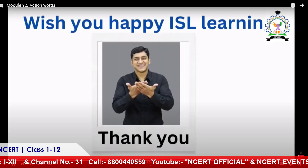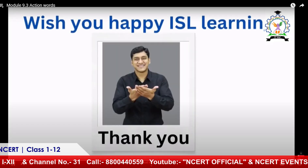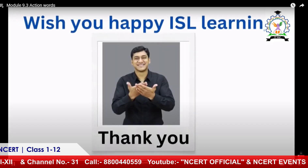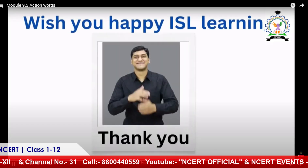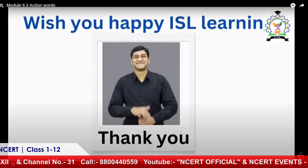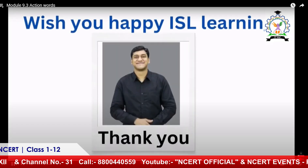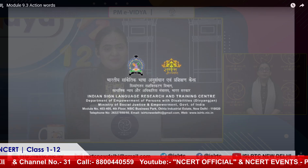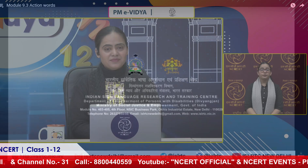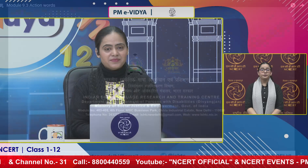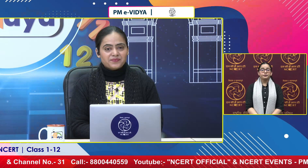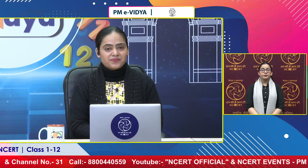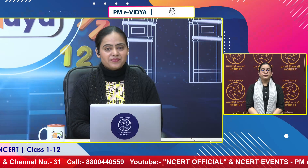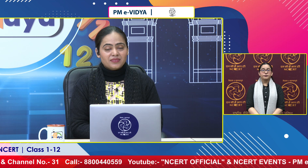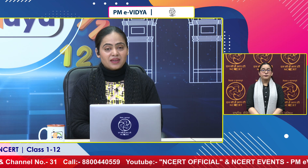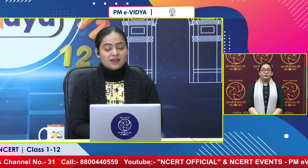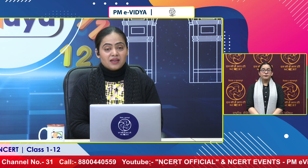धन्यवाद।